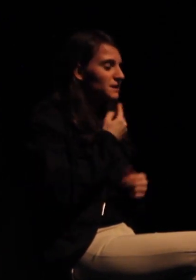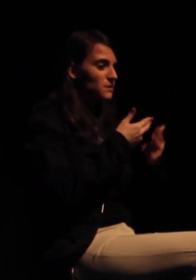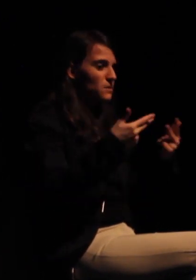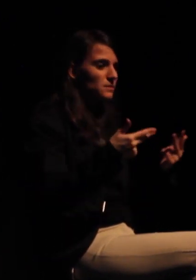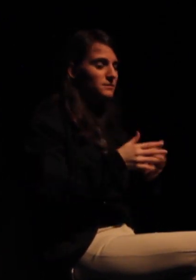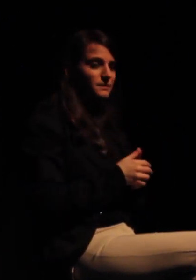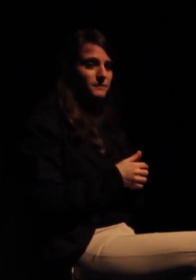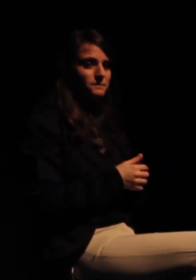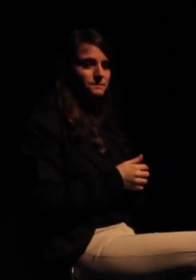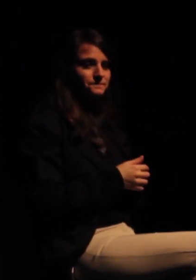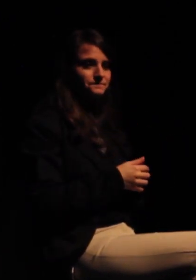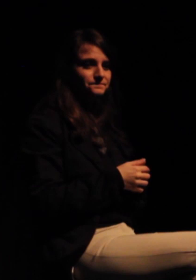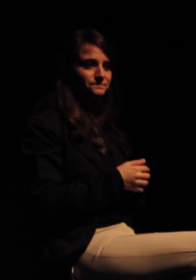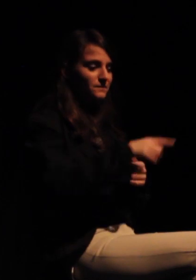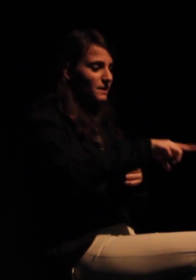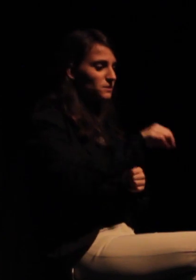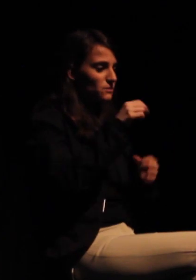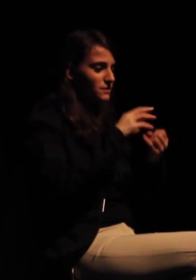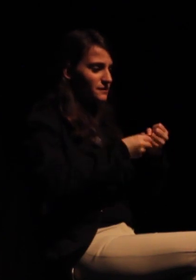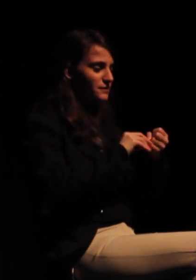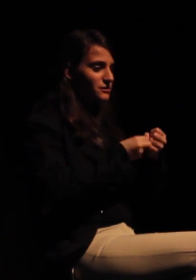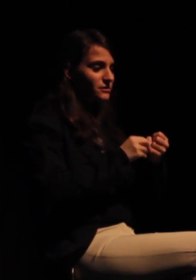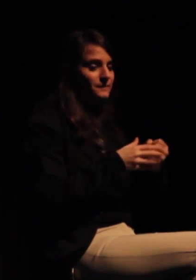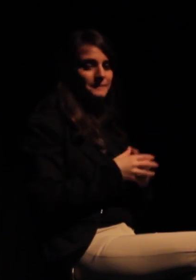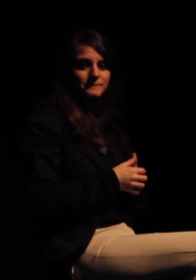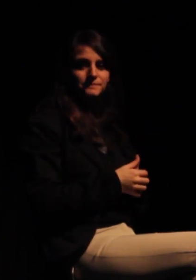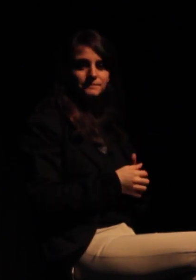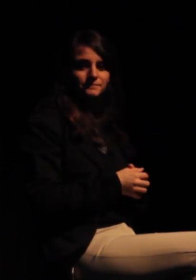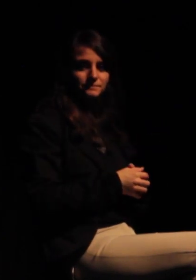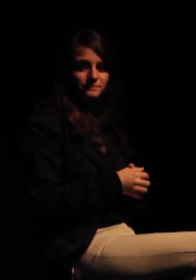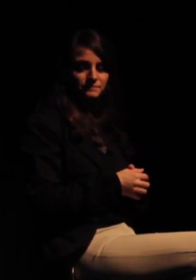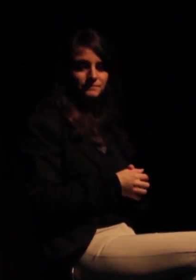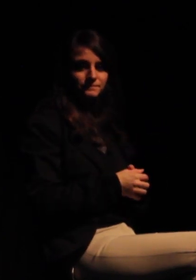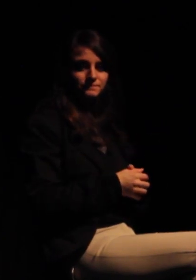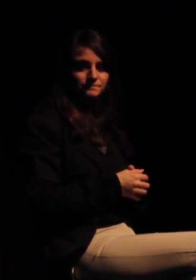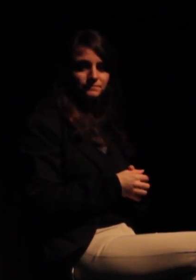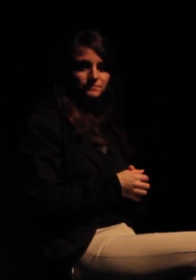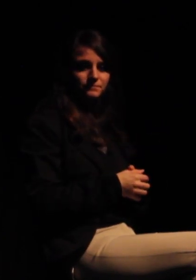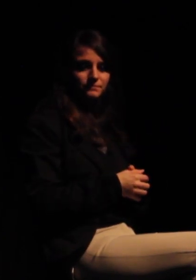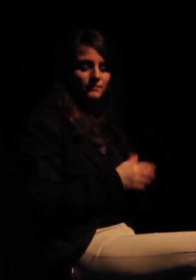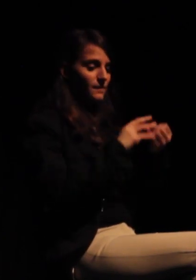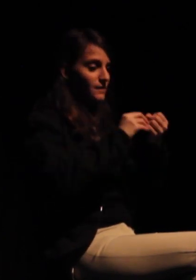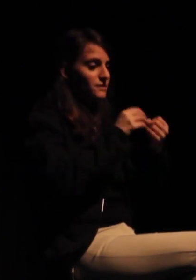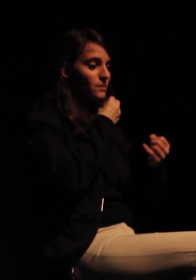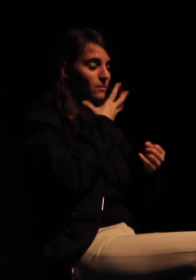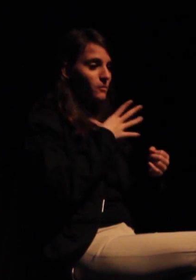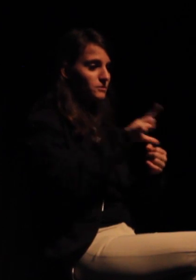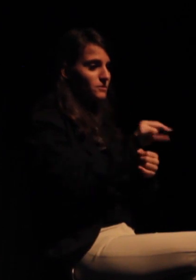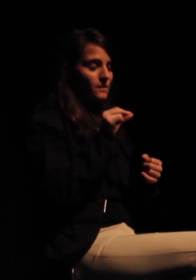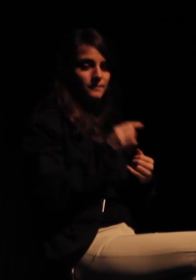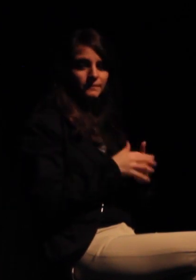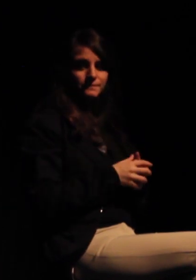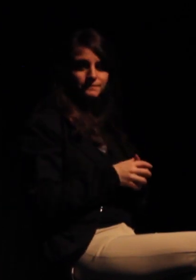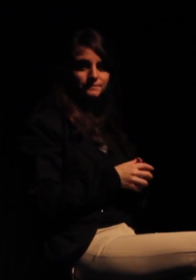mulher cuidava de fazer essa seleção e ficava os feijões bons. E meu pai dizia, tá